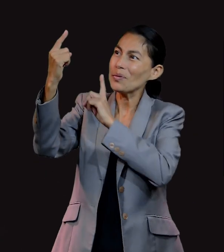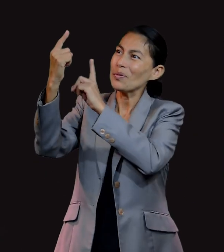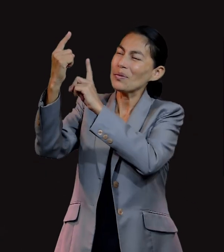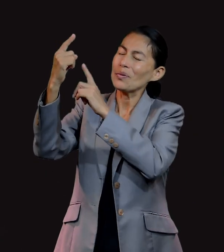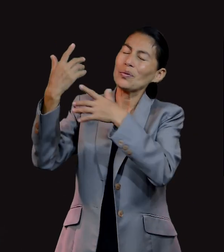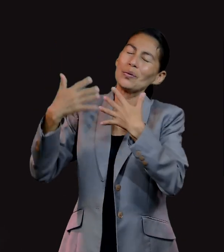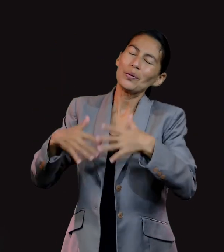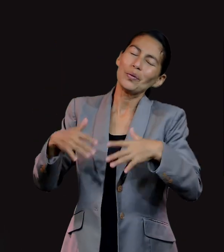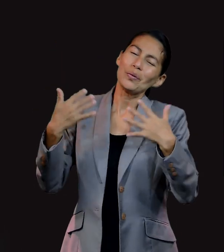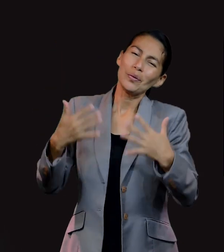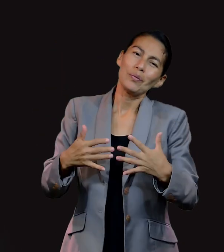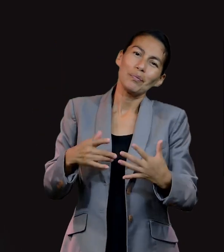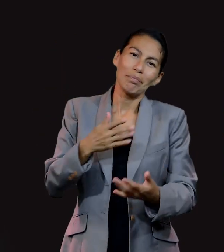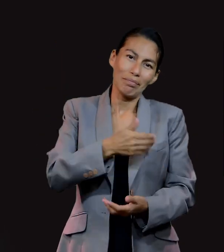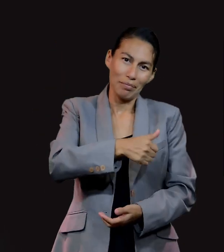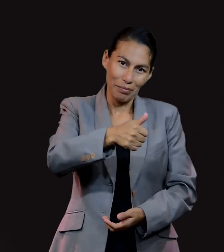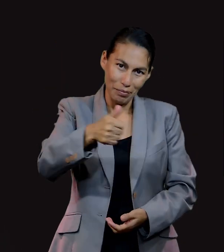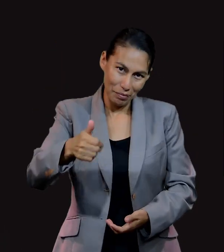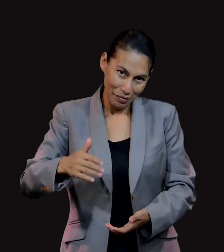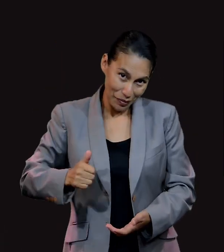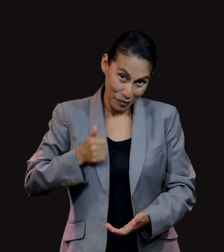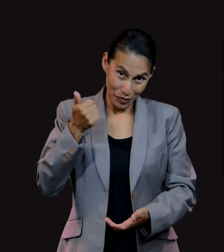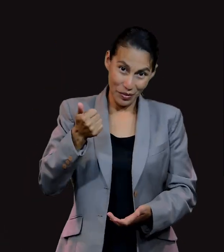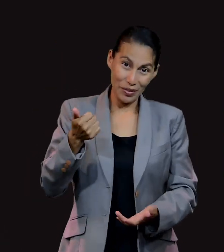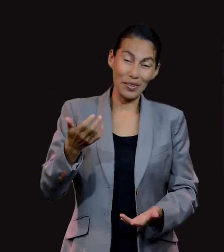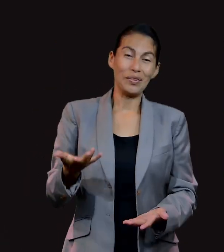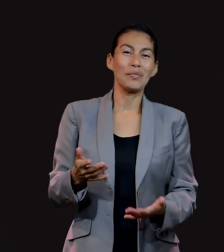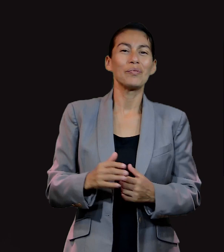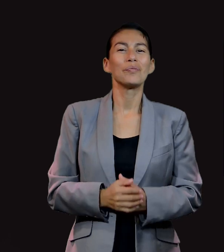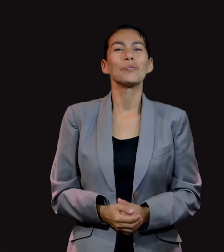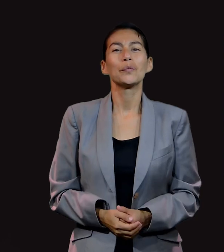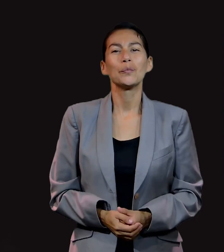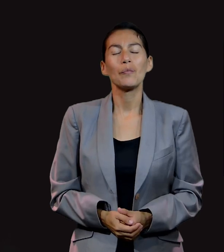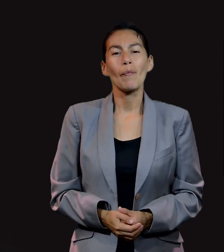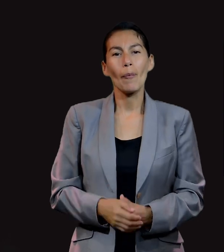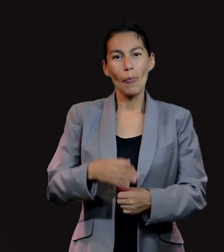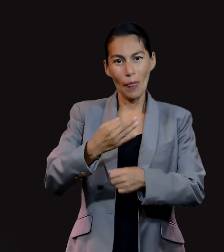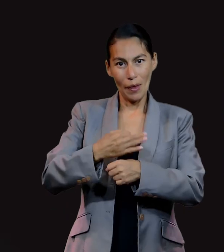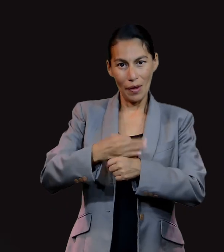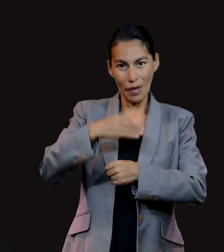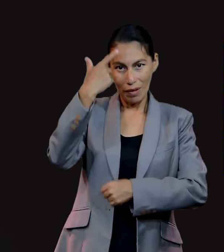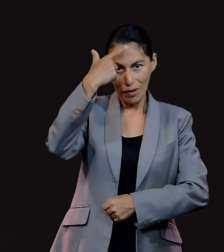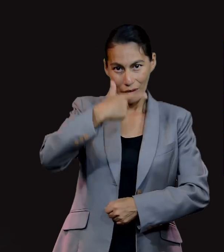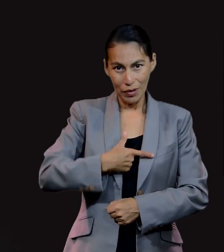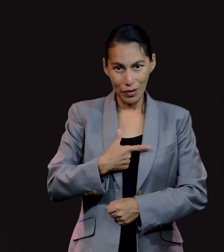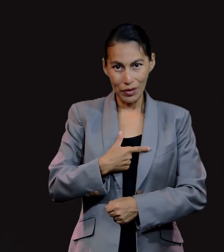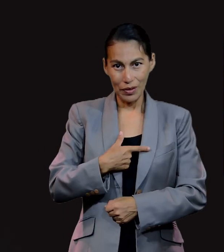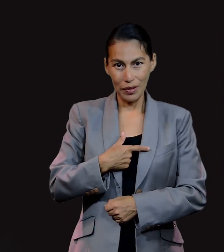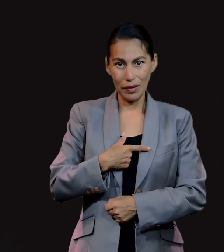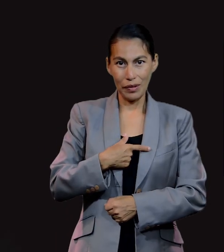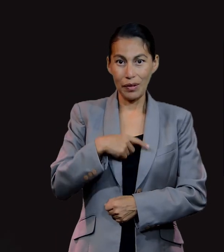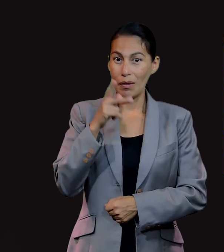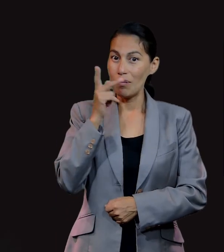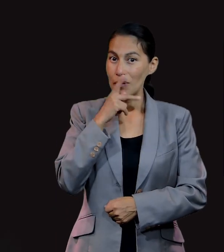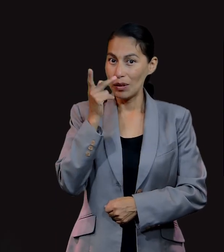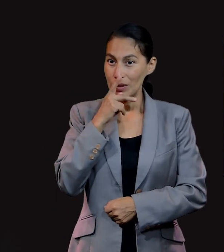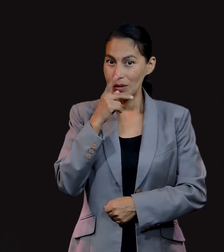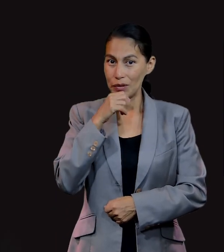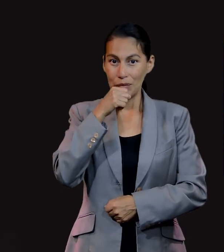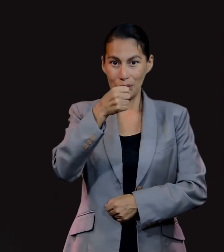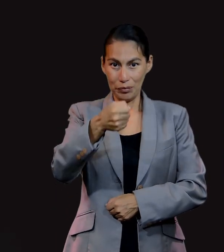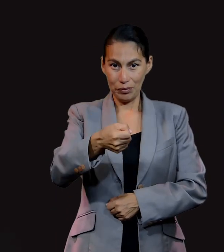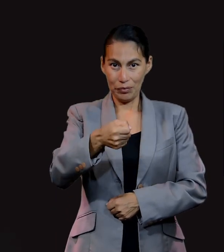aprovechemos entonces esta gran oportunidad. Esta noche vamos a entrevistar